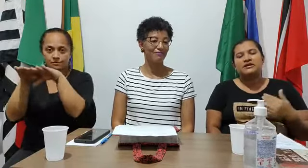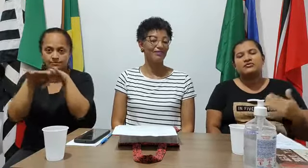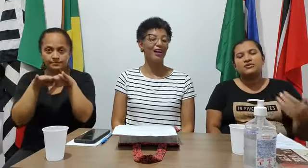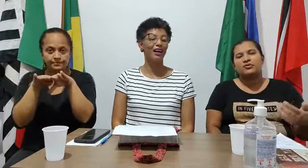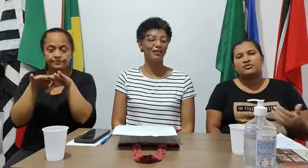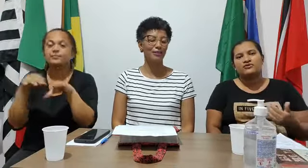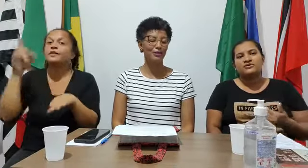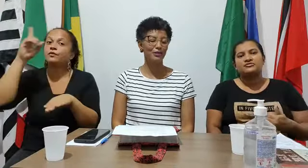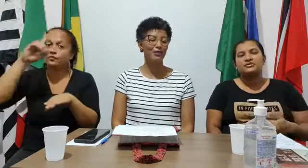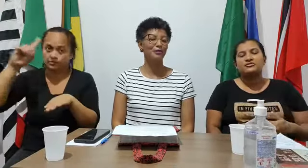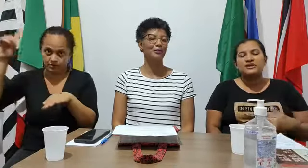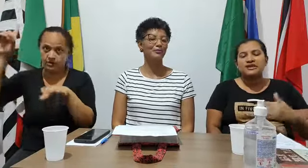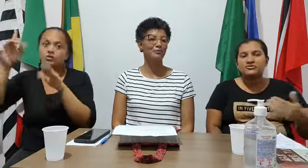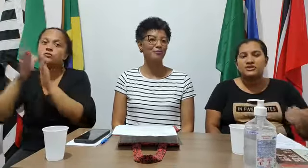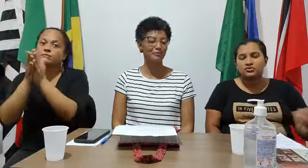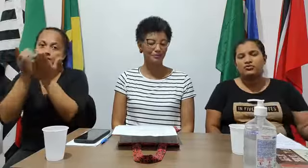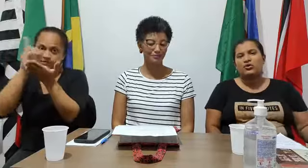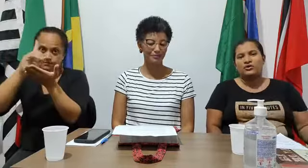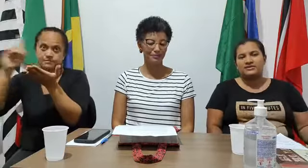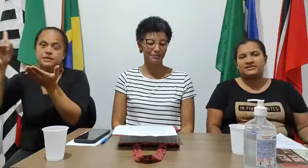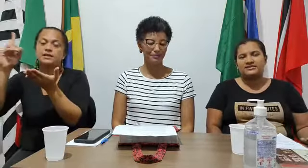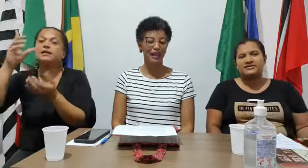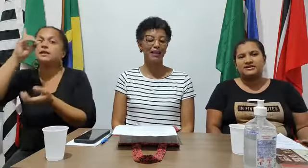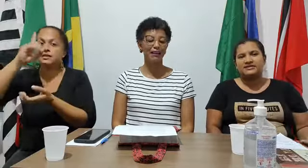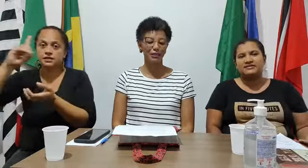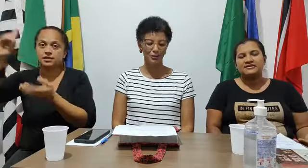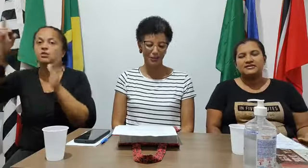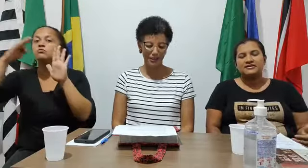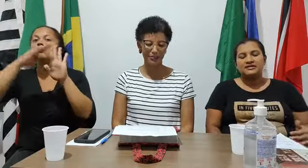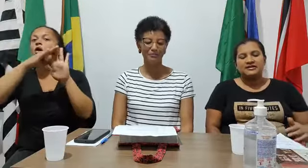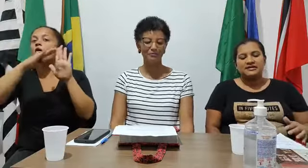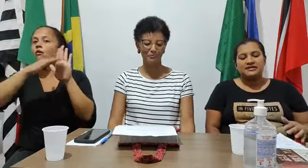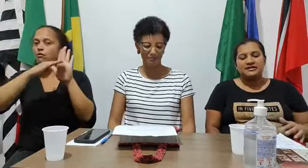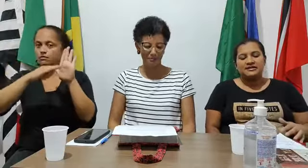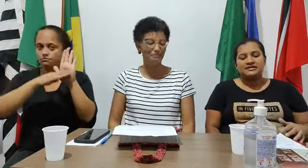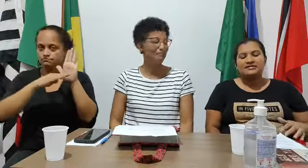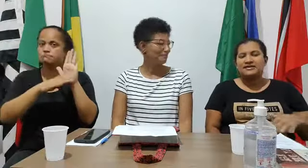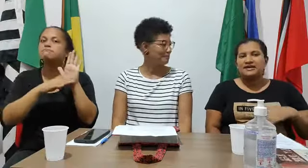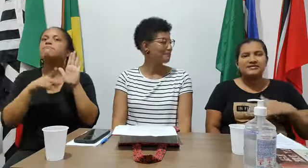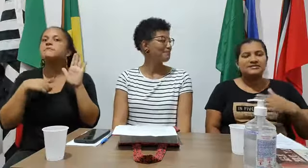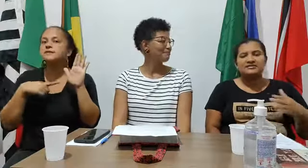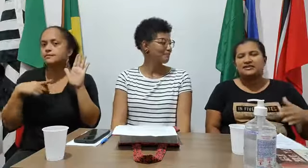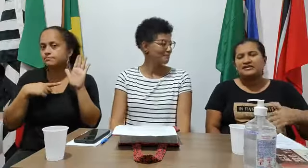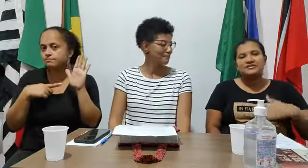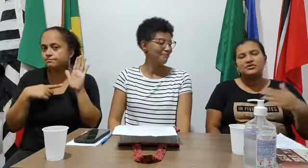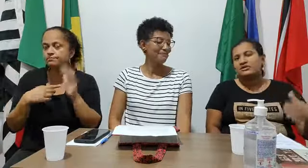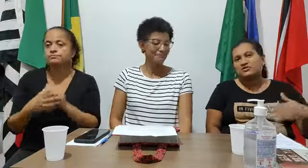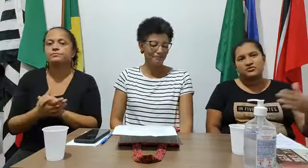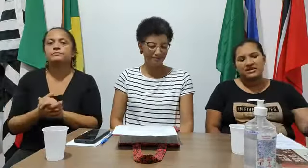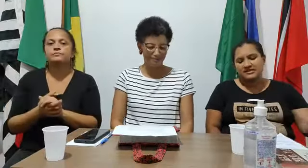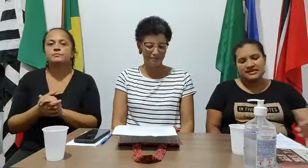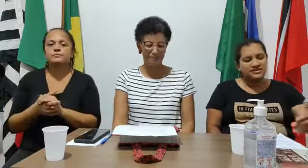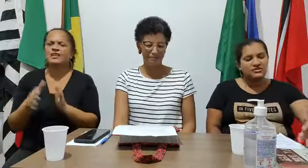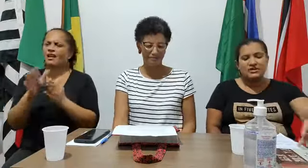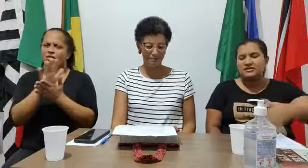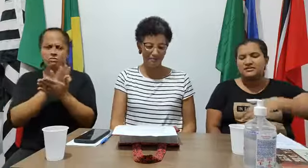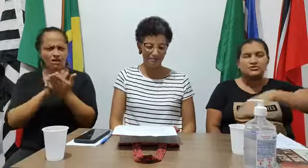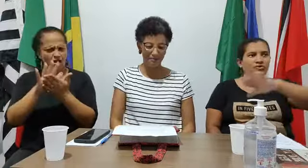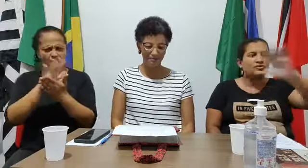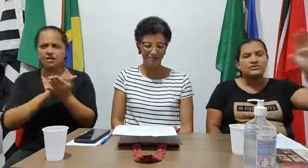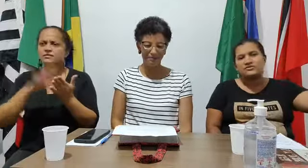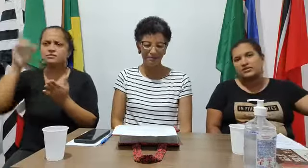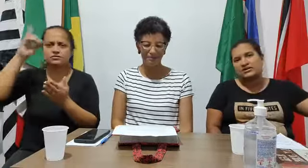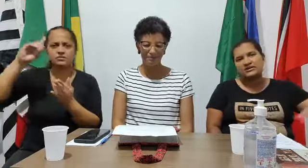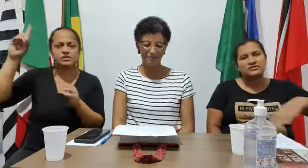o Deus a qual nós servimos, ele é um Deus de ordem. Aleluia. Né? Nada do que Deus fez ali em